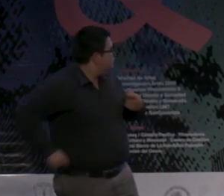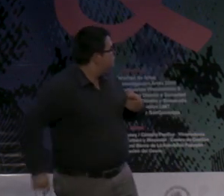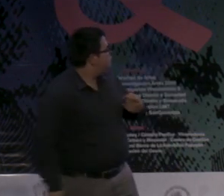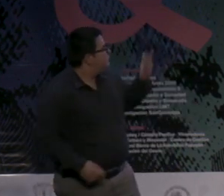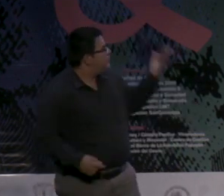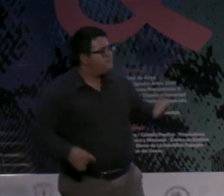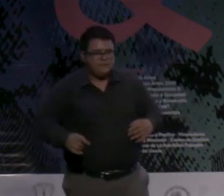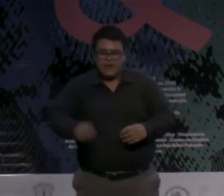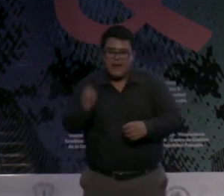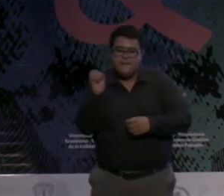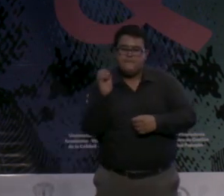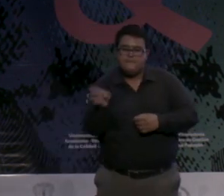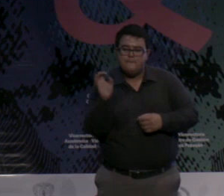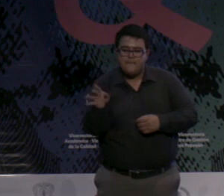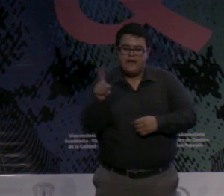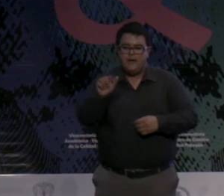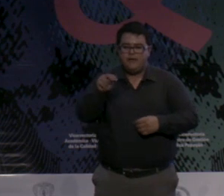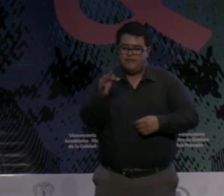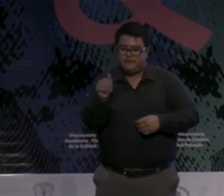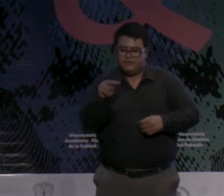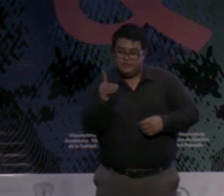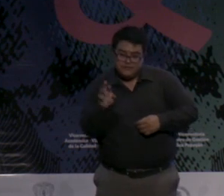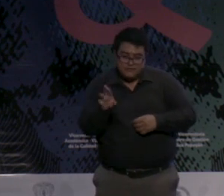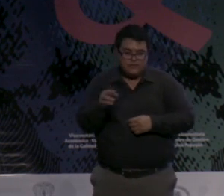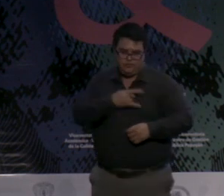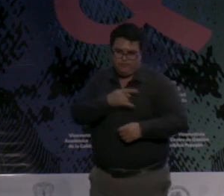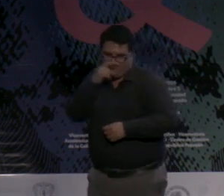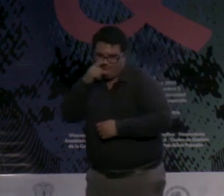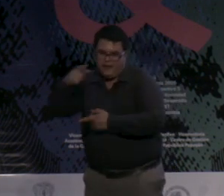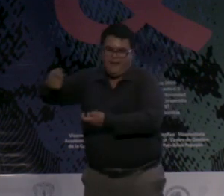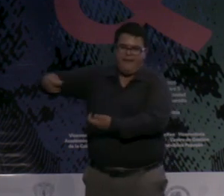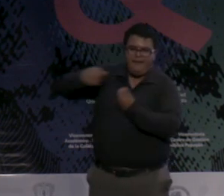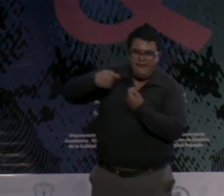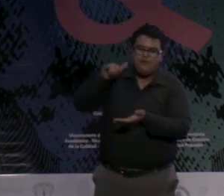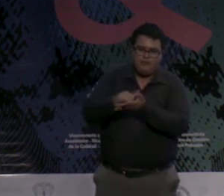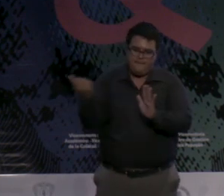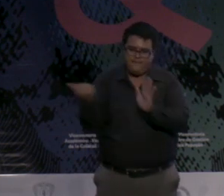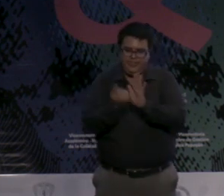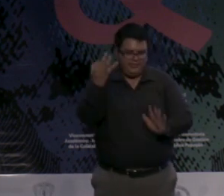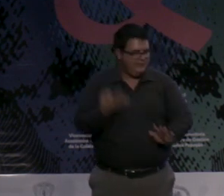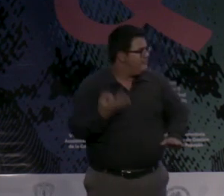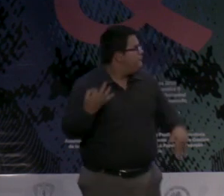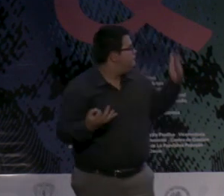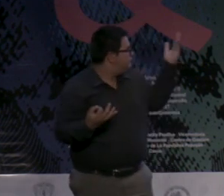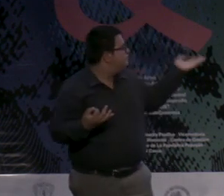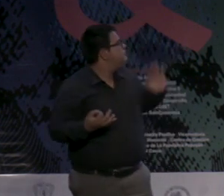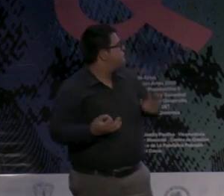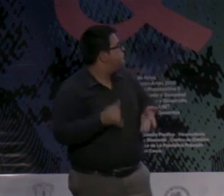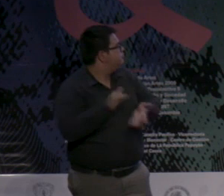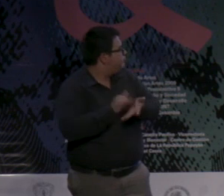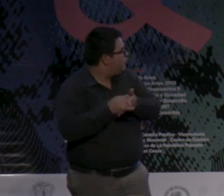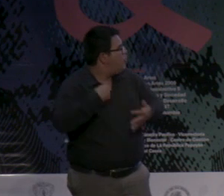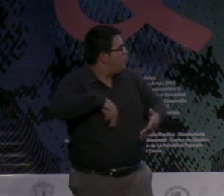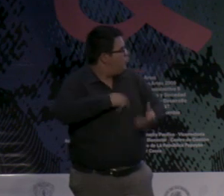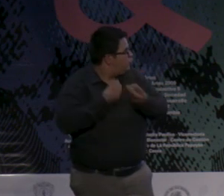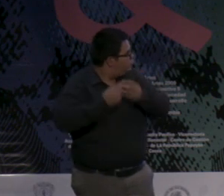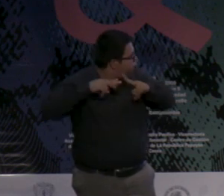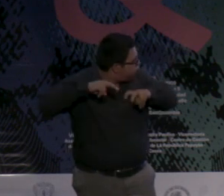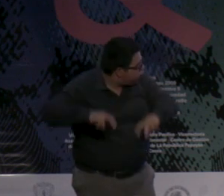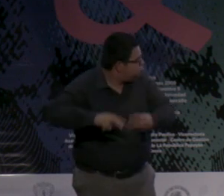entender la problemática de la informalidad en el sector aledaño a la Universidad Javeriana. Pasa la siguiente por favor. Financiado